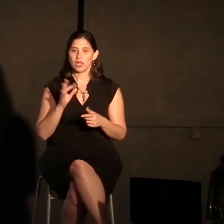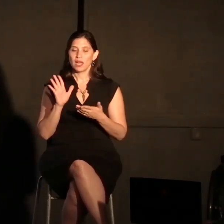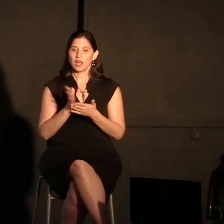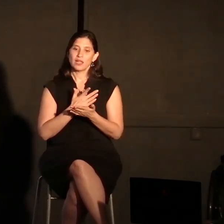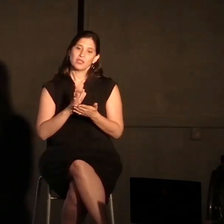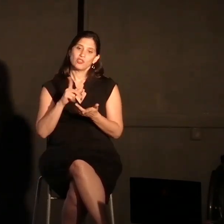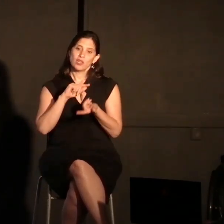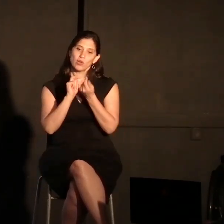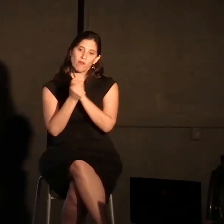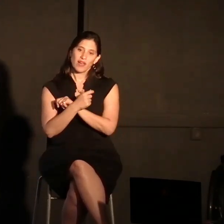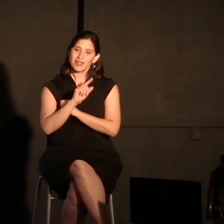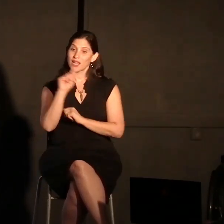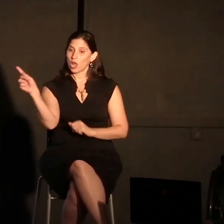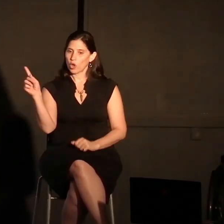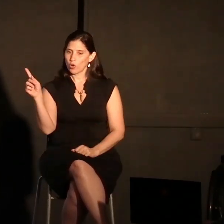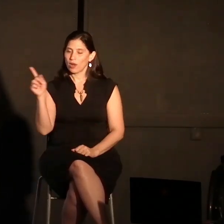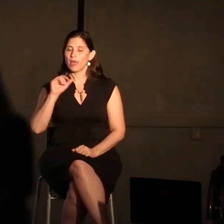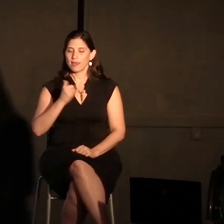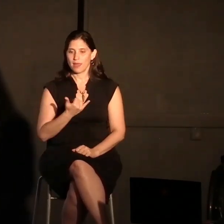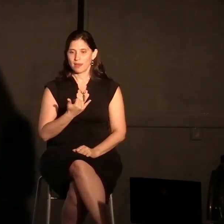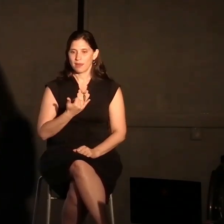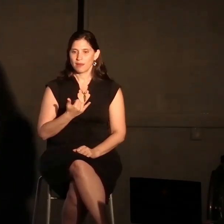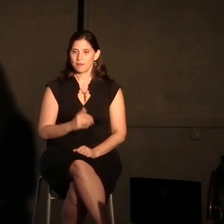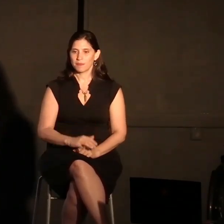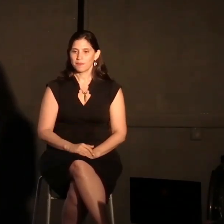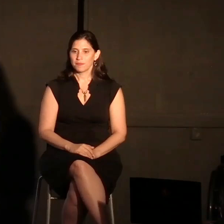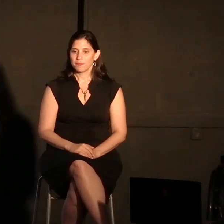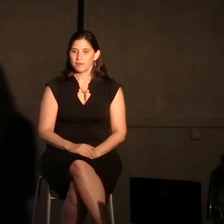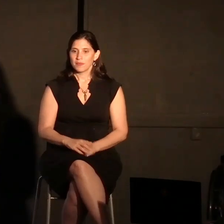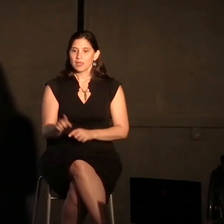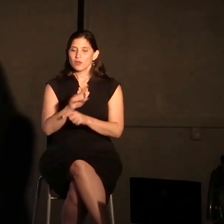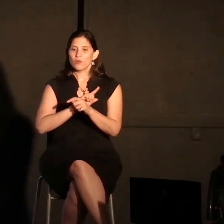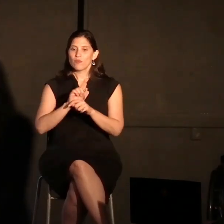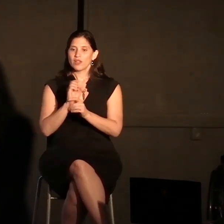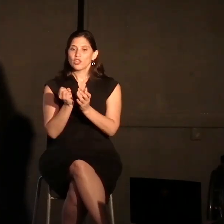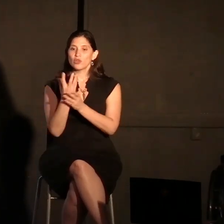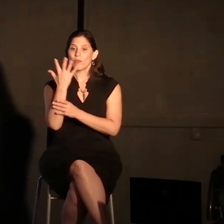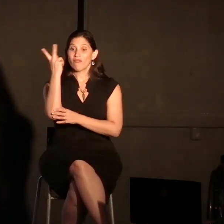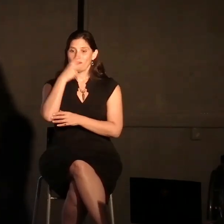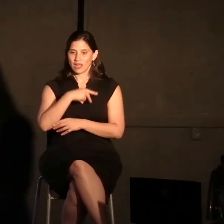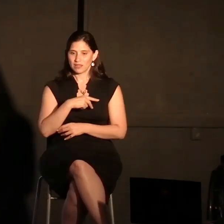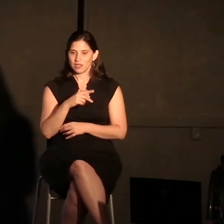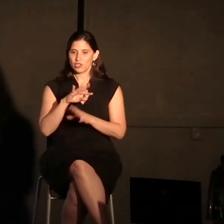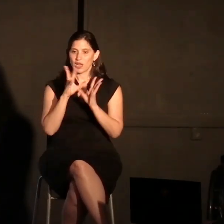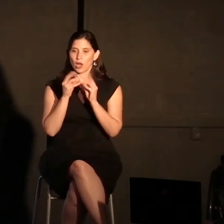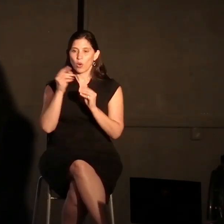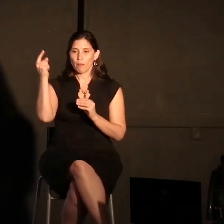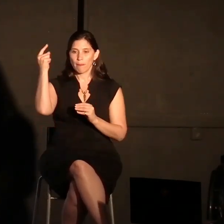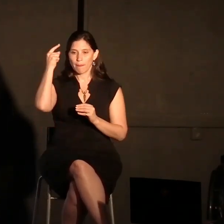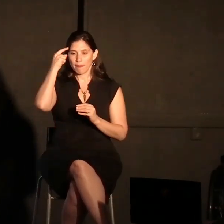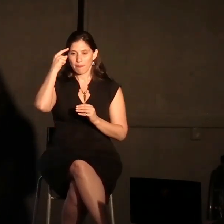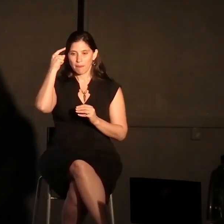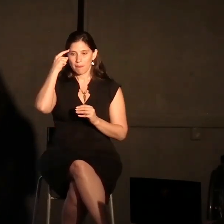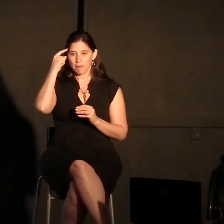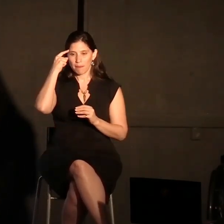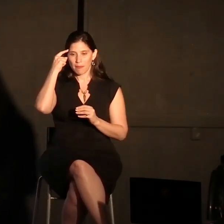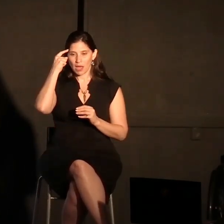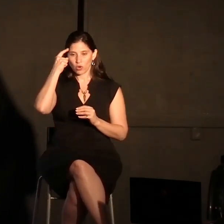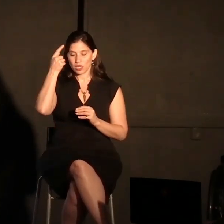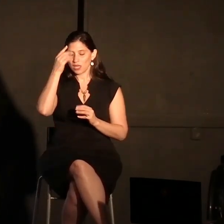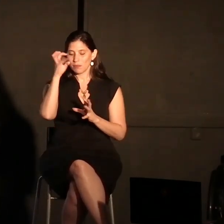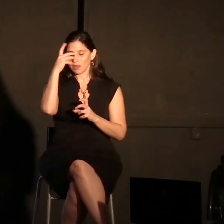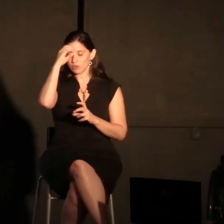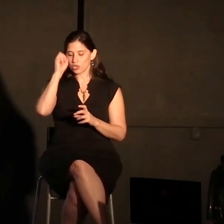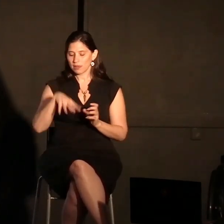החלטתי שאני הופכת את הלא לכן תקופת השיקום הבנתי שהכל מהראש שאם אני משדרת לרגליים שלי